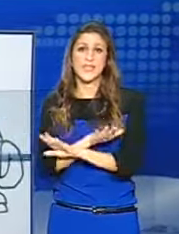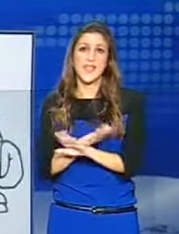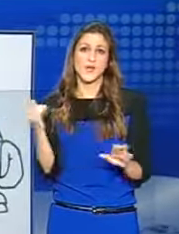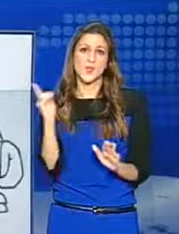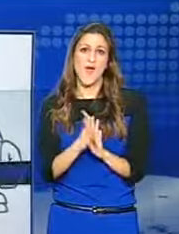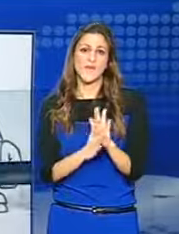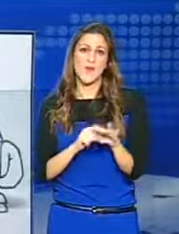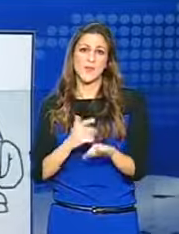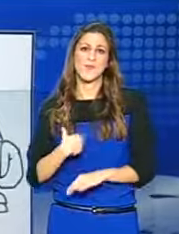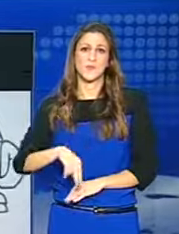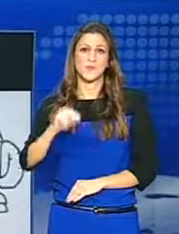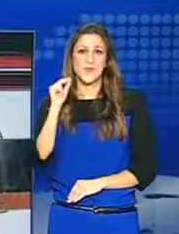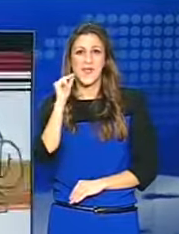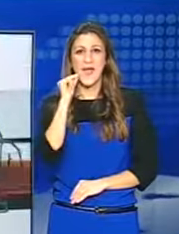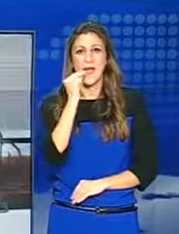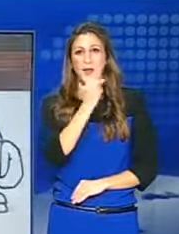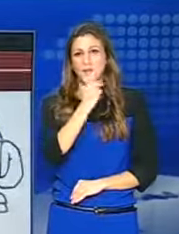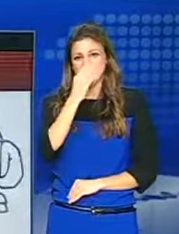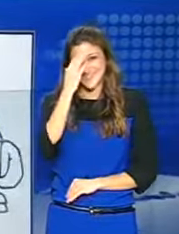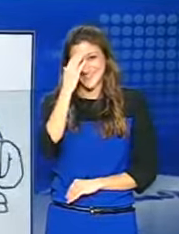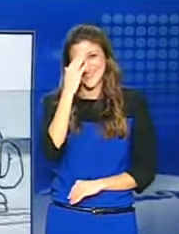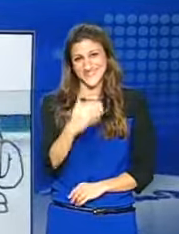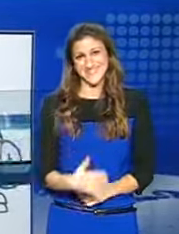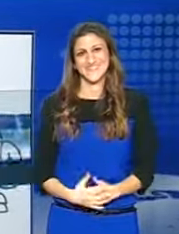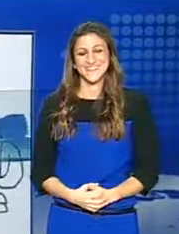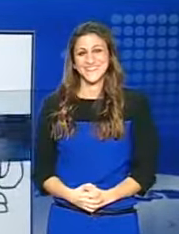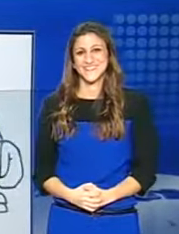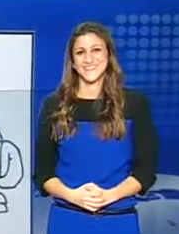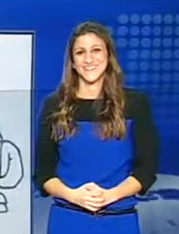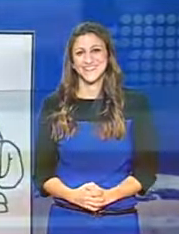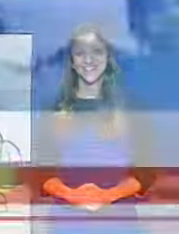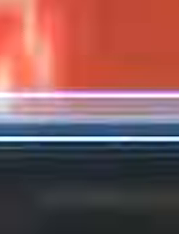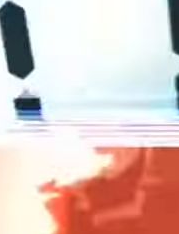ολοκληρώθηκε επόμενη ενημέρωση από το σκα στις 7 καλό σας απόγευμα